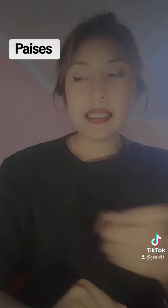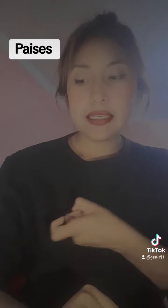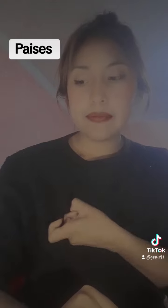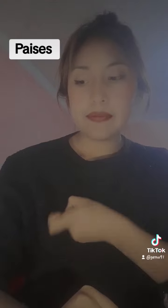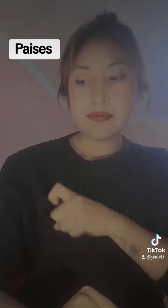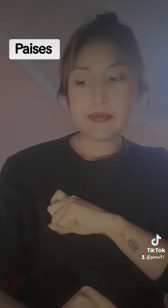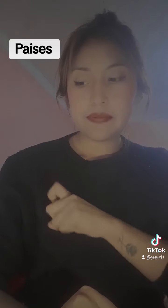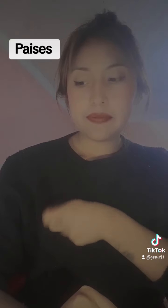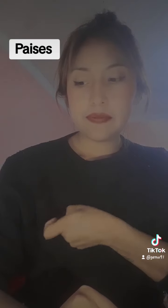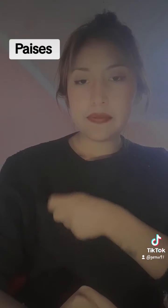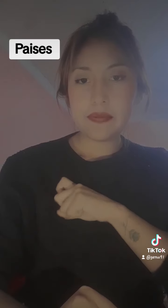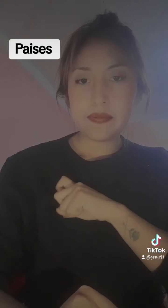España.